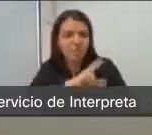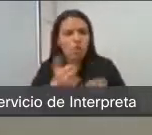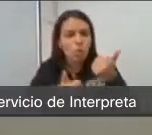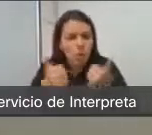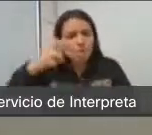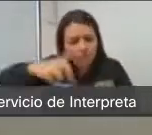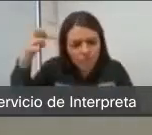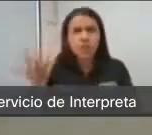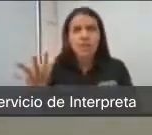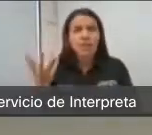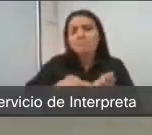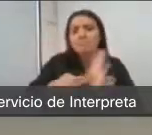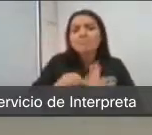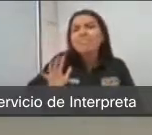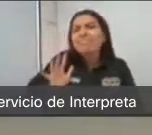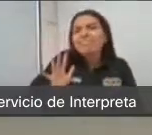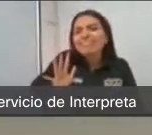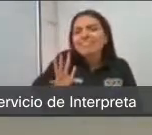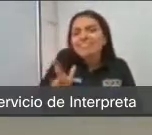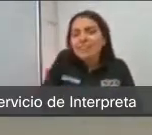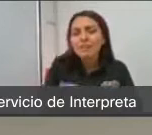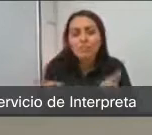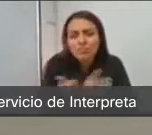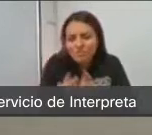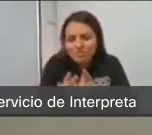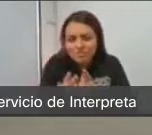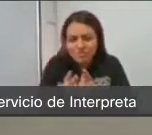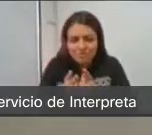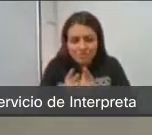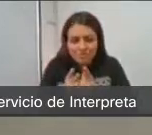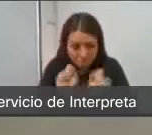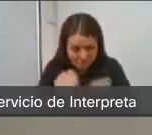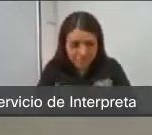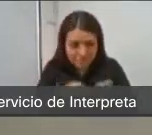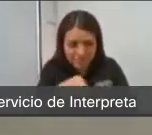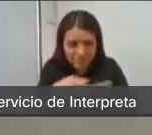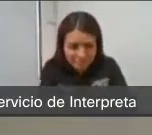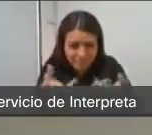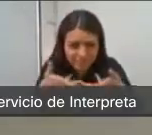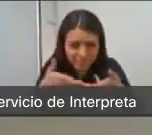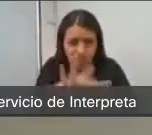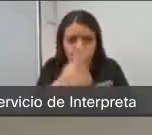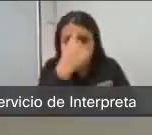una descripción muy cortita de su perfil. No sé si tienen algo que me puedan pasar.